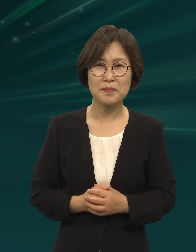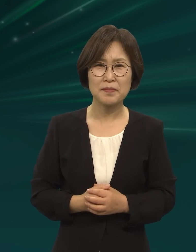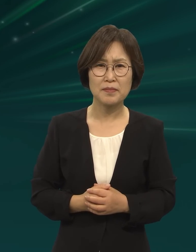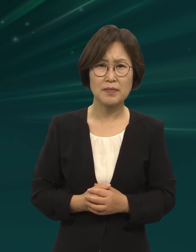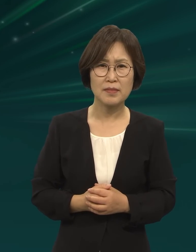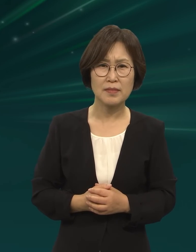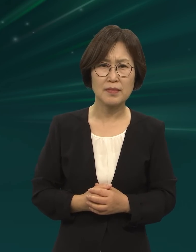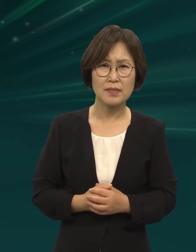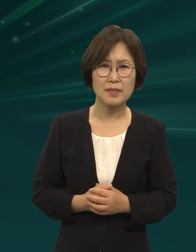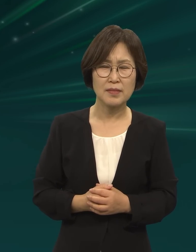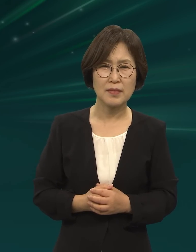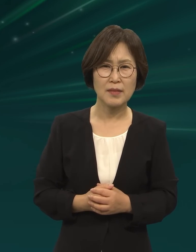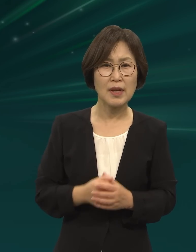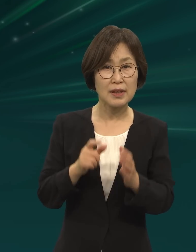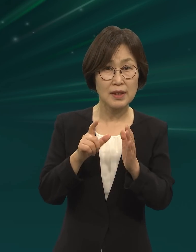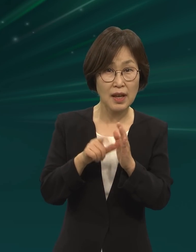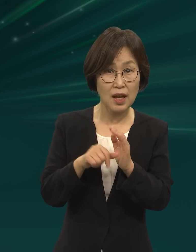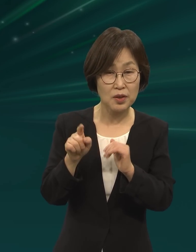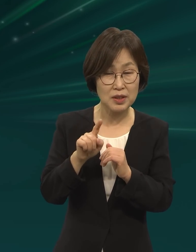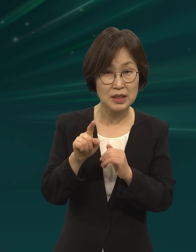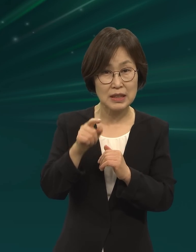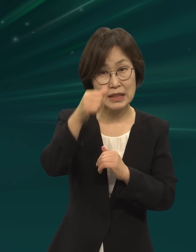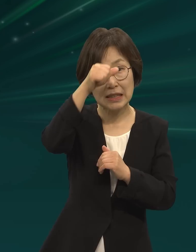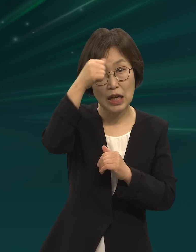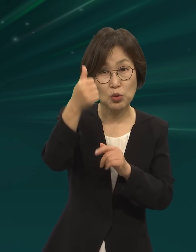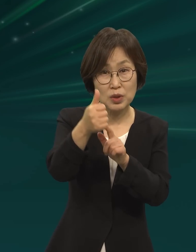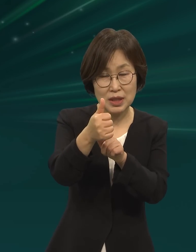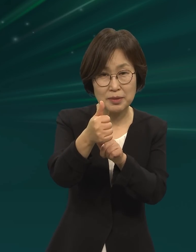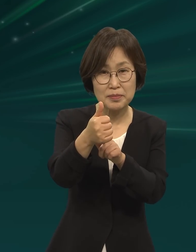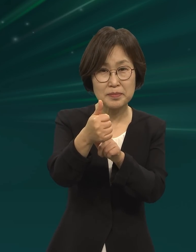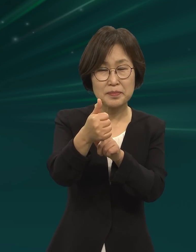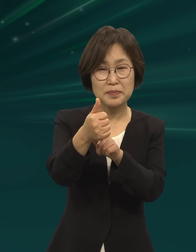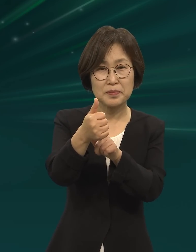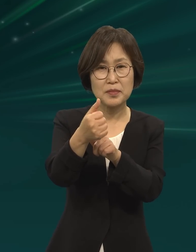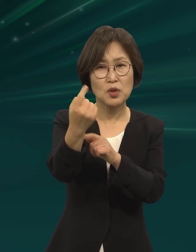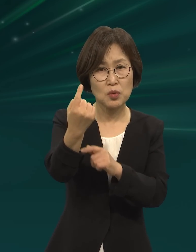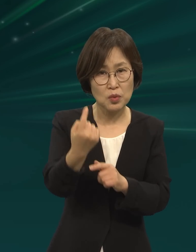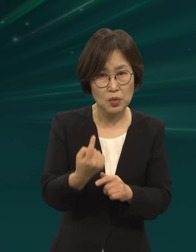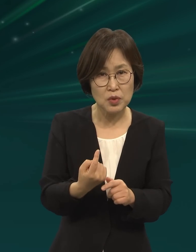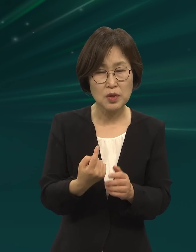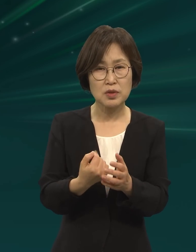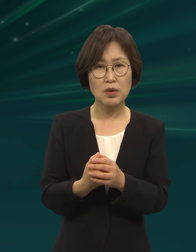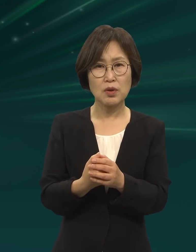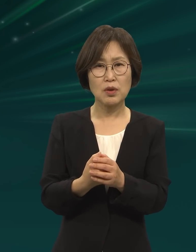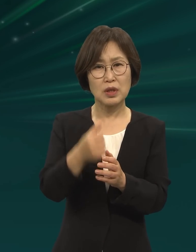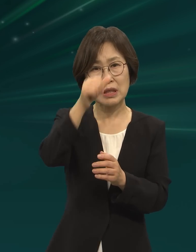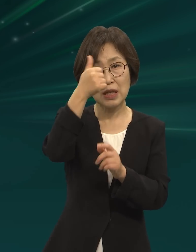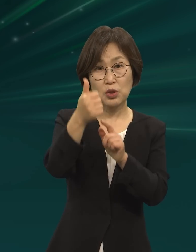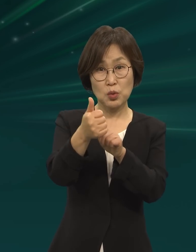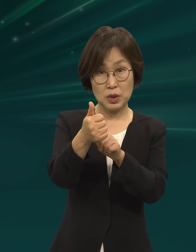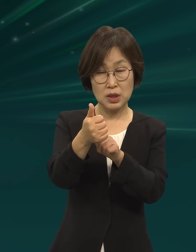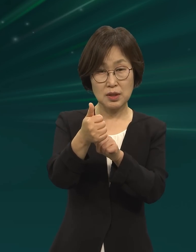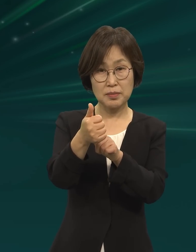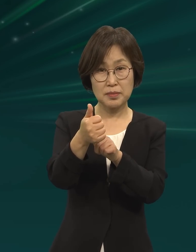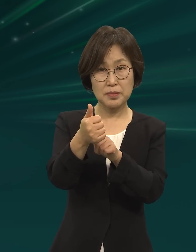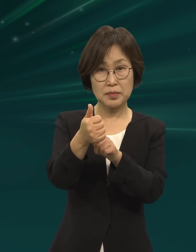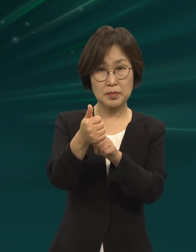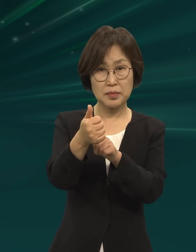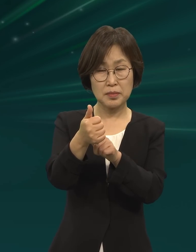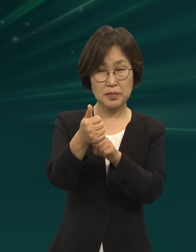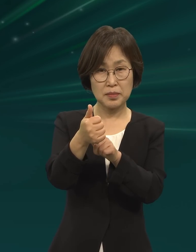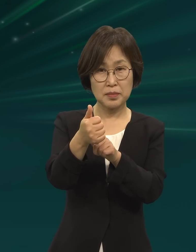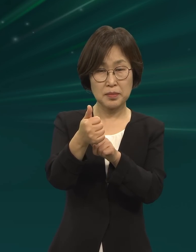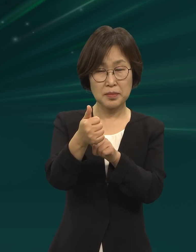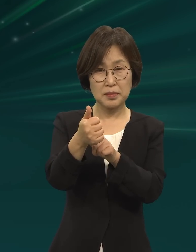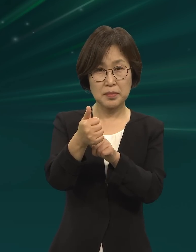분 장로님이 오셨습니다. 어느 교회에서 모르는데 장로님이 오셨는데 그 장로님의 특징이 그분이 영어를